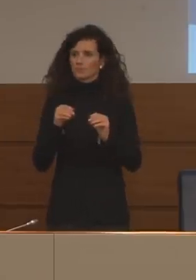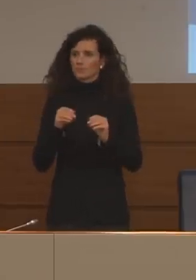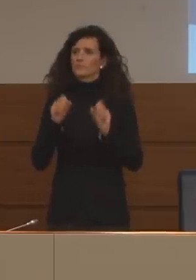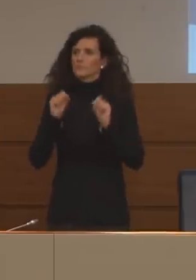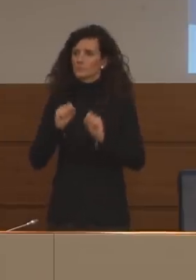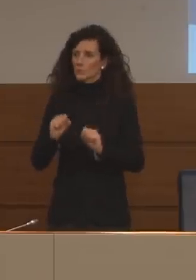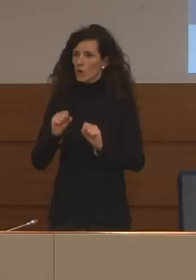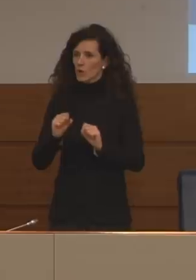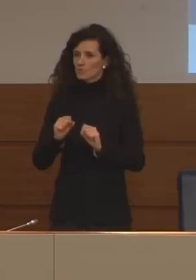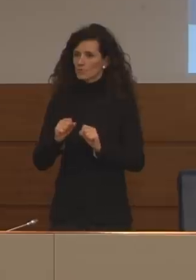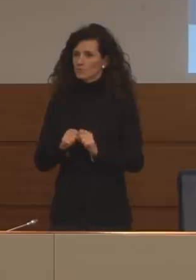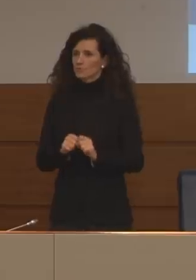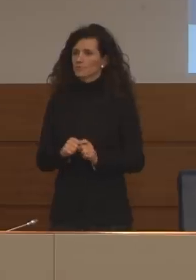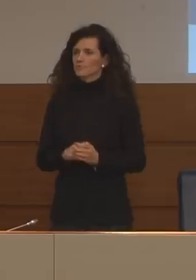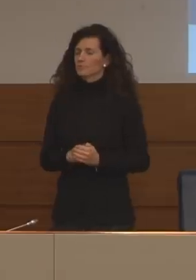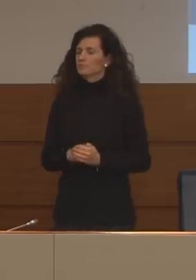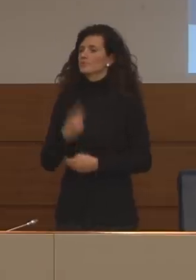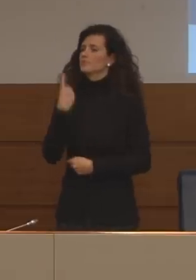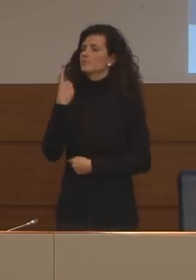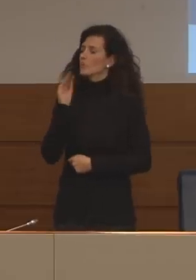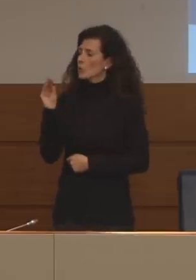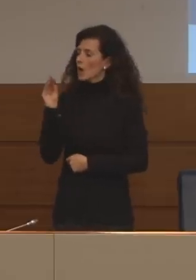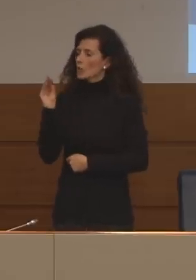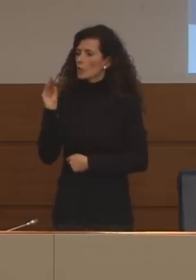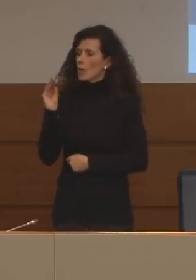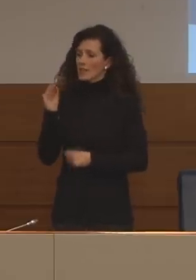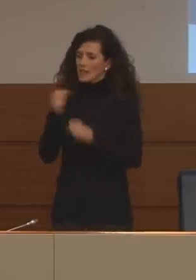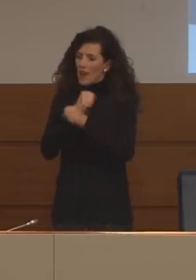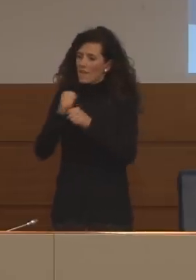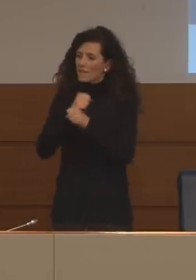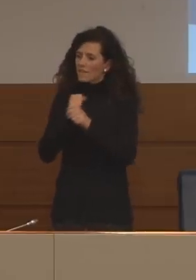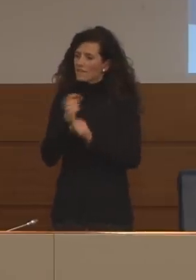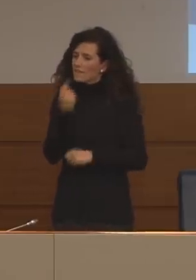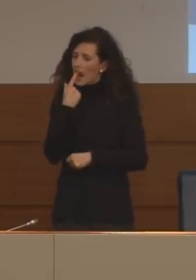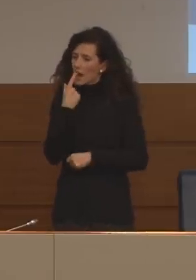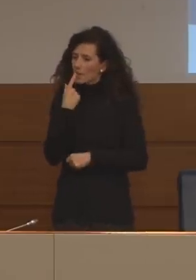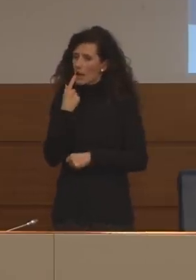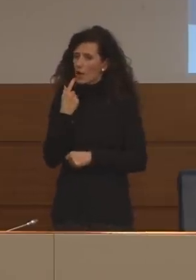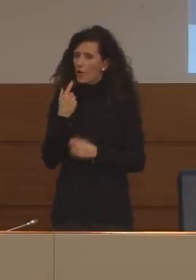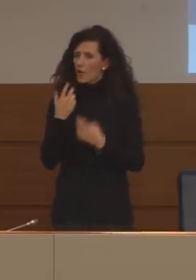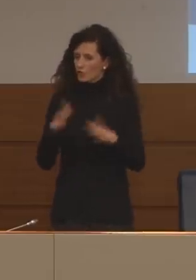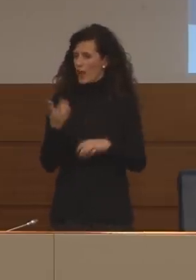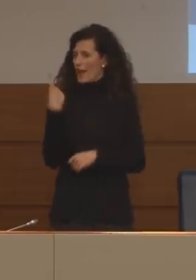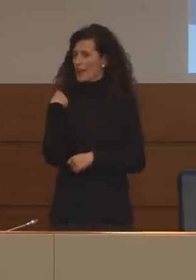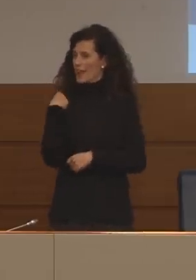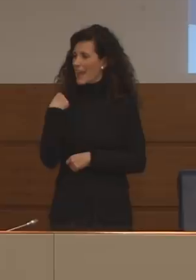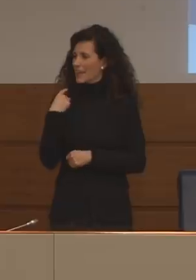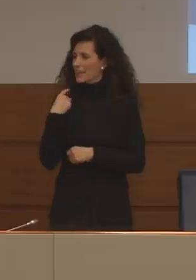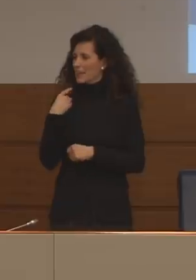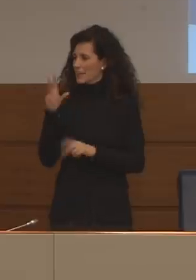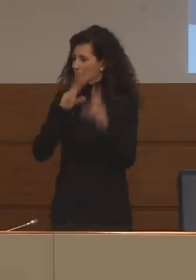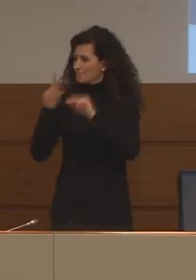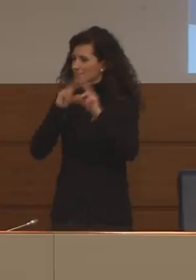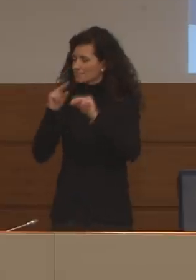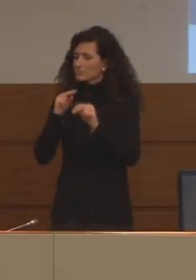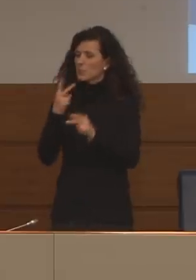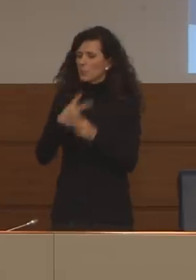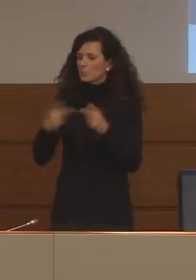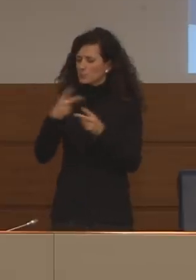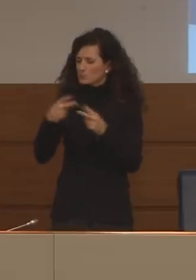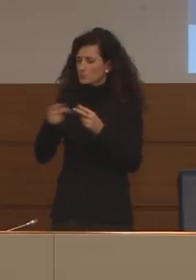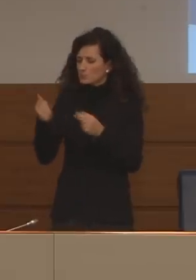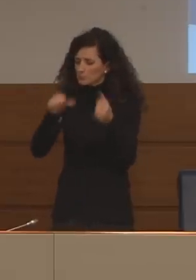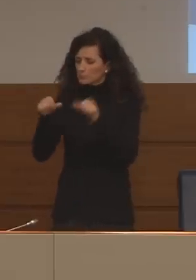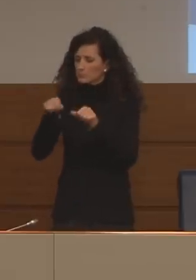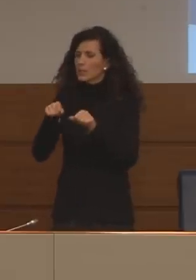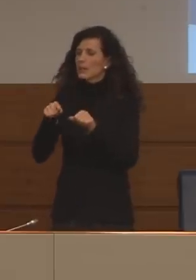posso una una domanda sul farmaco di cui avevamo parlato anche ieri che è stato sperimentato a napoli